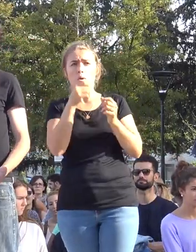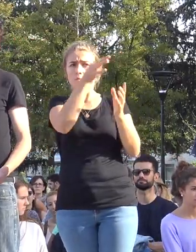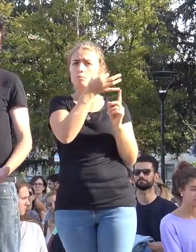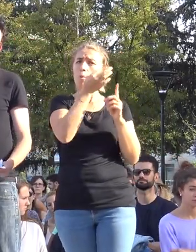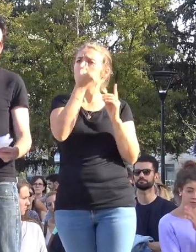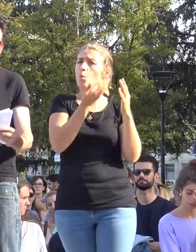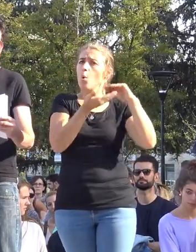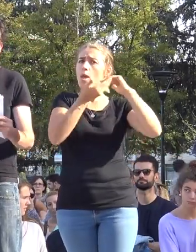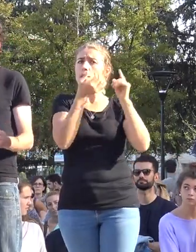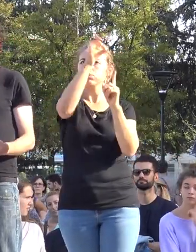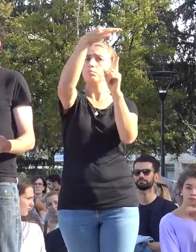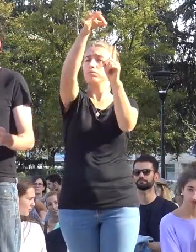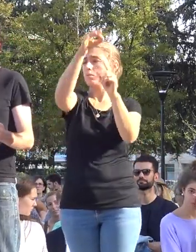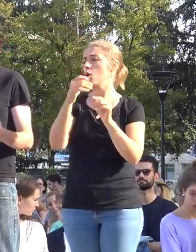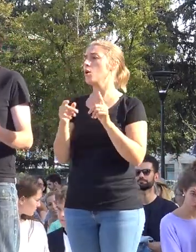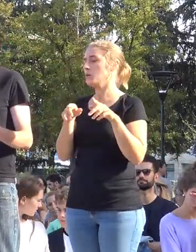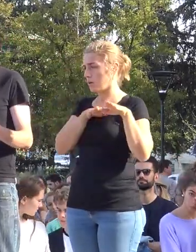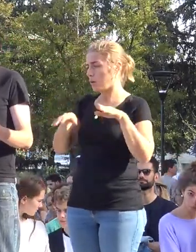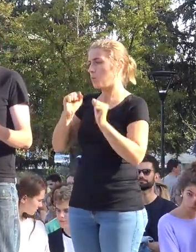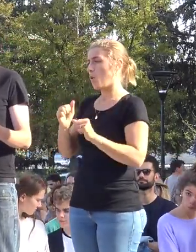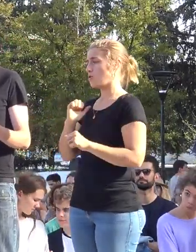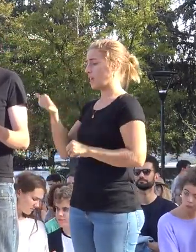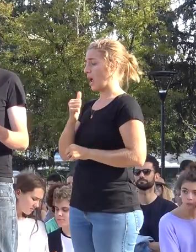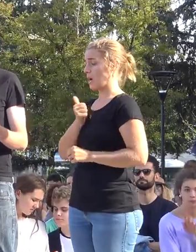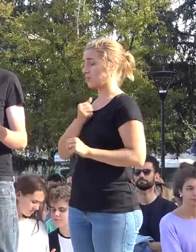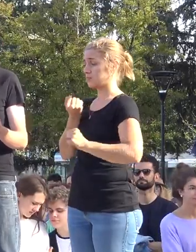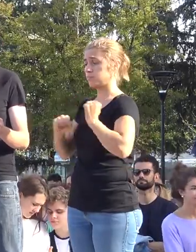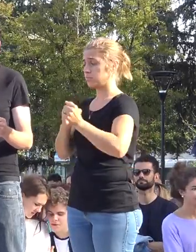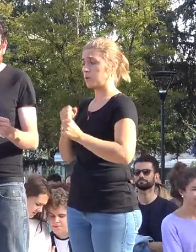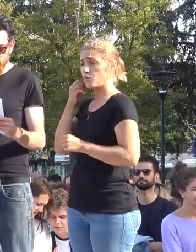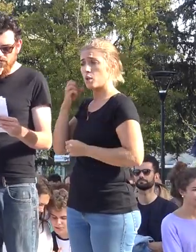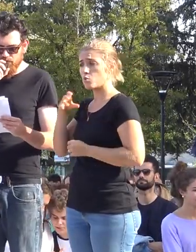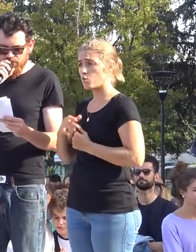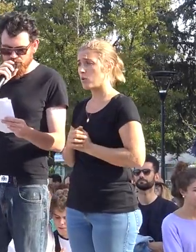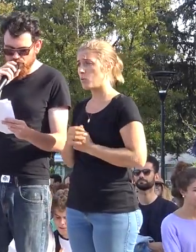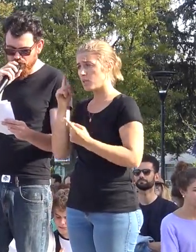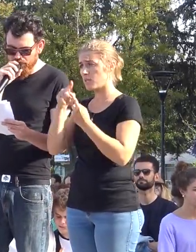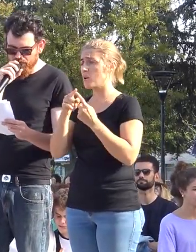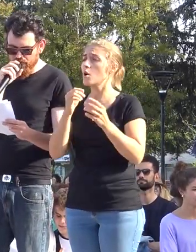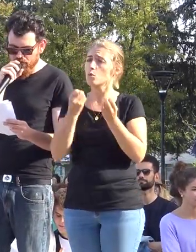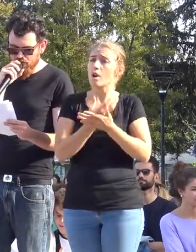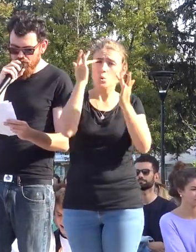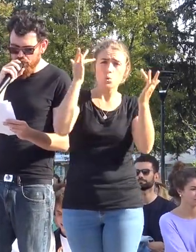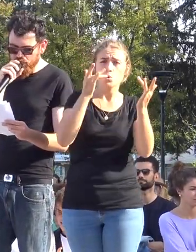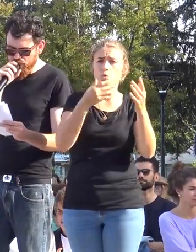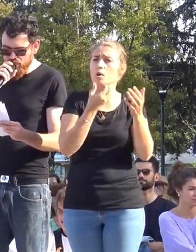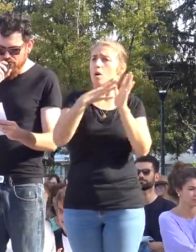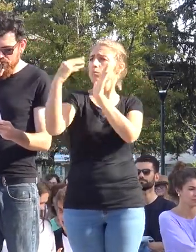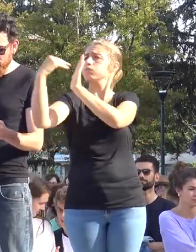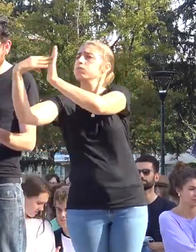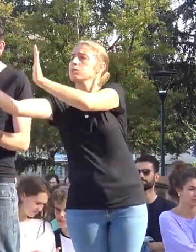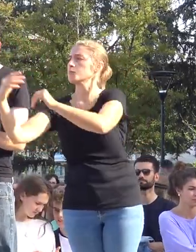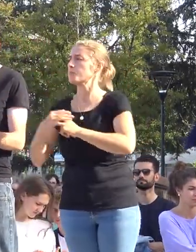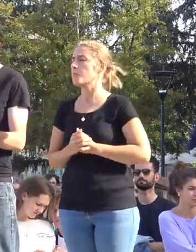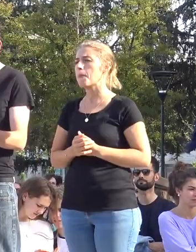enfin, bien sûr, agir individuellement, changer nos habitudes pour consolider et répandre cette nouvelle culture. Pour toutes